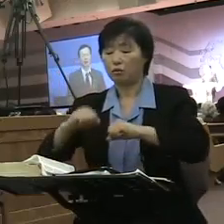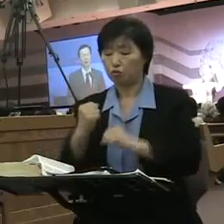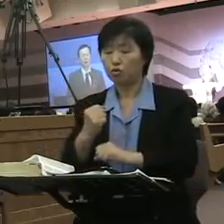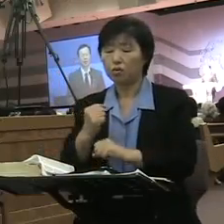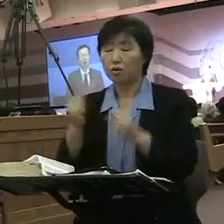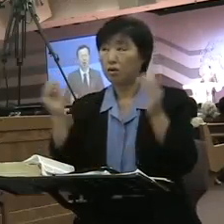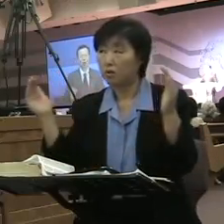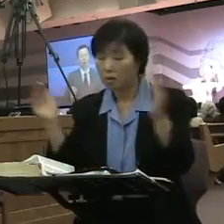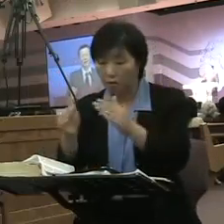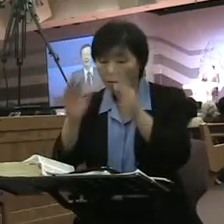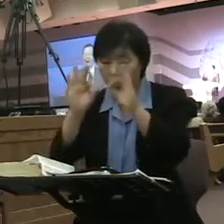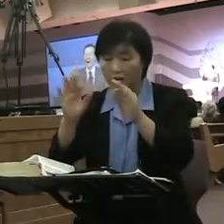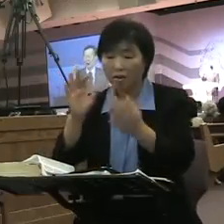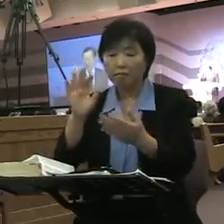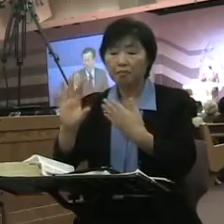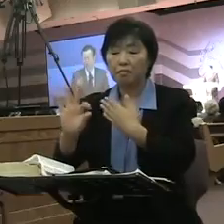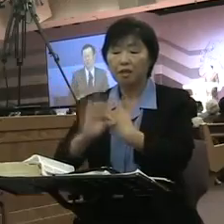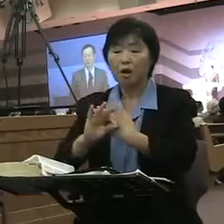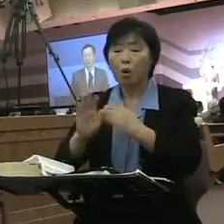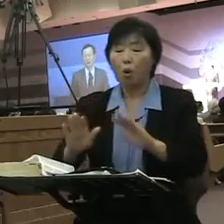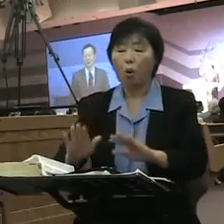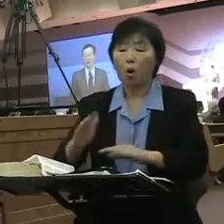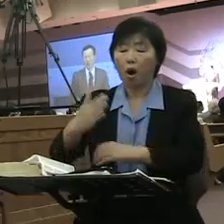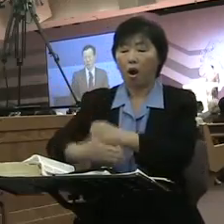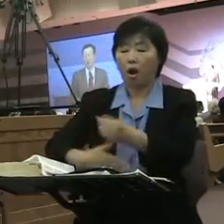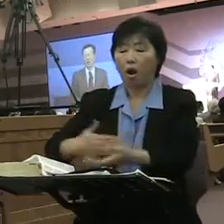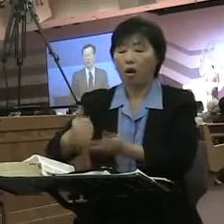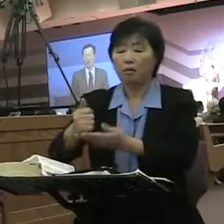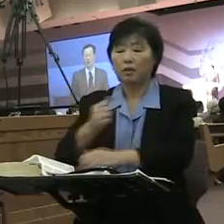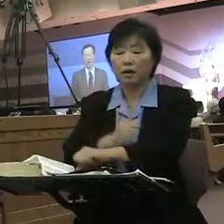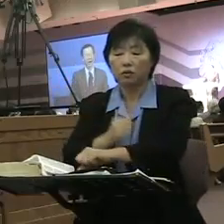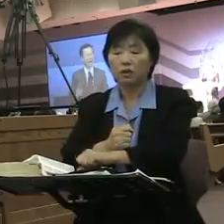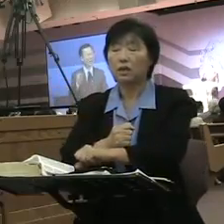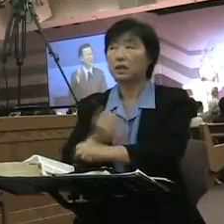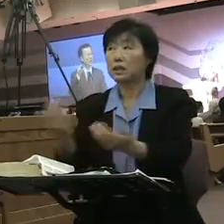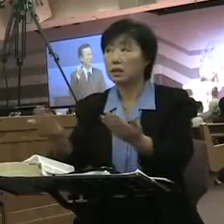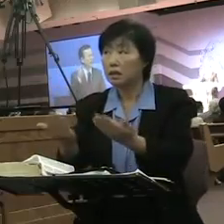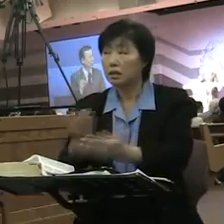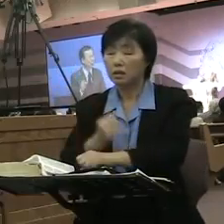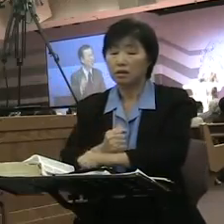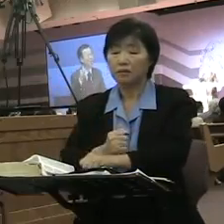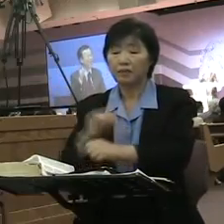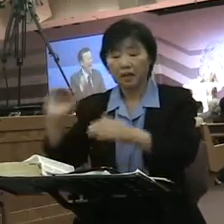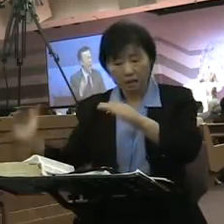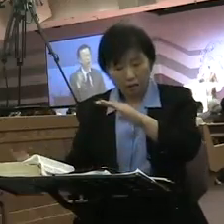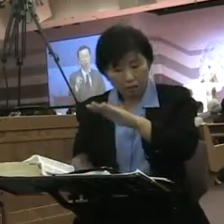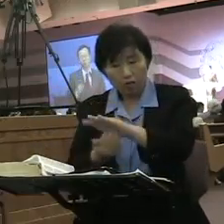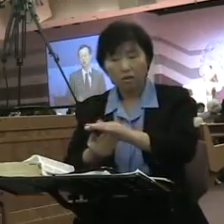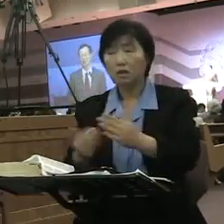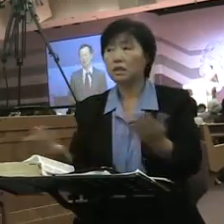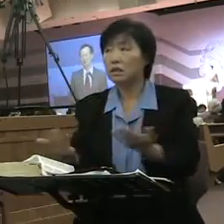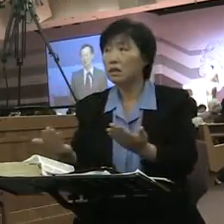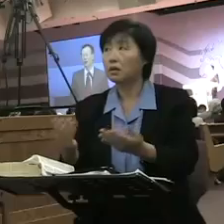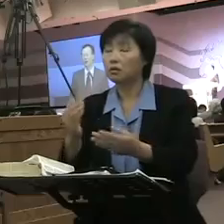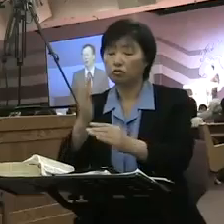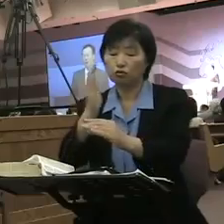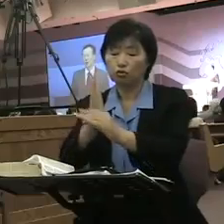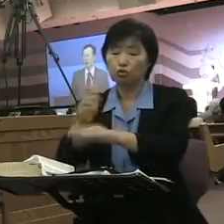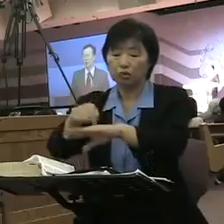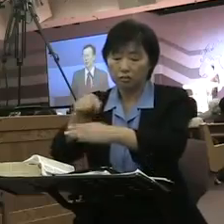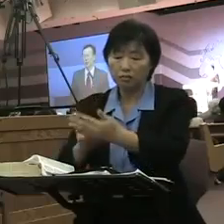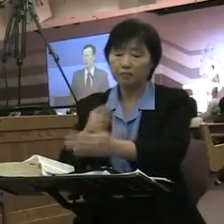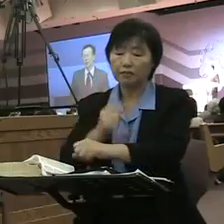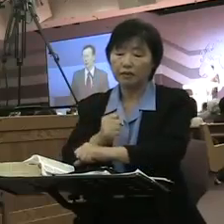집중하여 말씀을 보았다면 오늘은 하나님께서 하시고자 하는 일, 하나님께서 이루실 사역을 중심하여